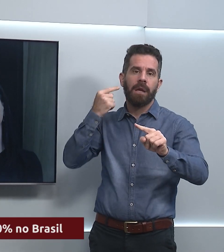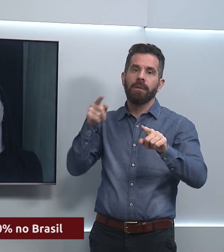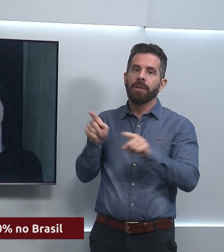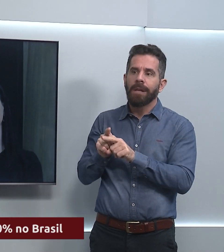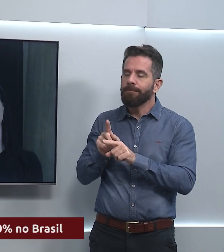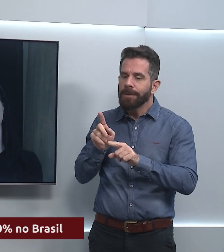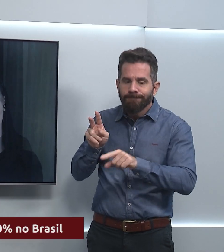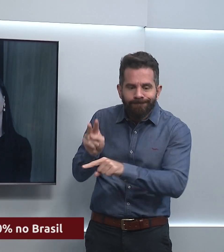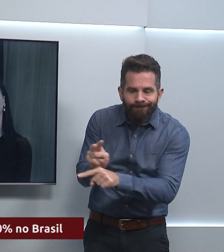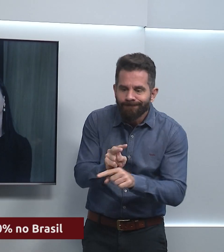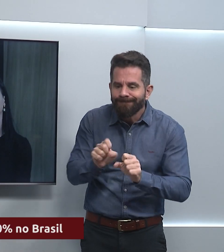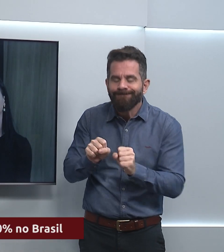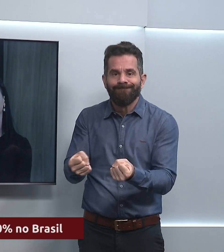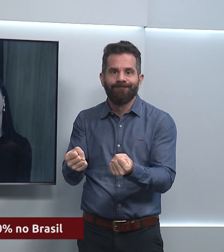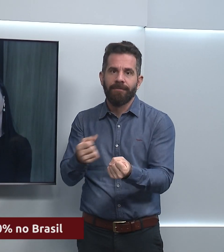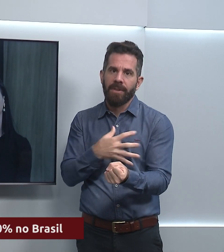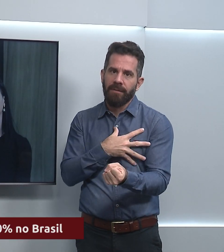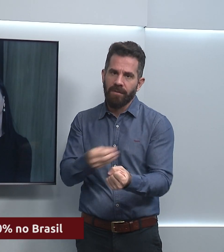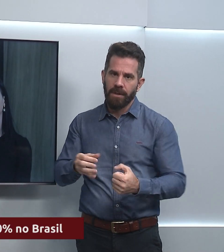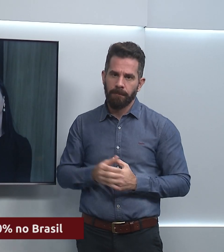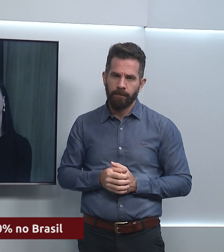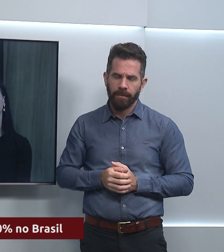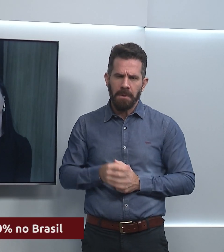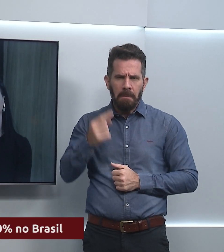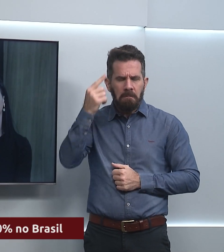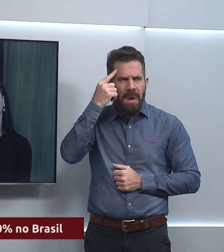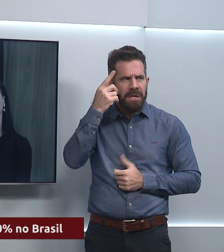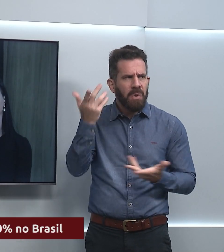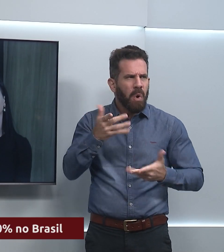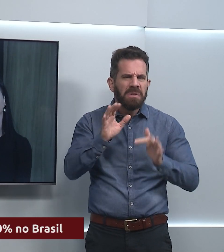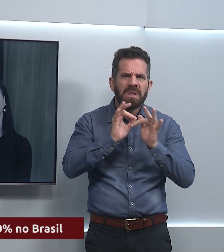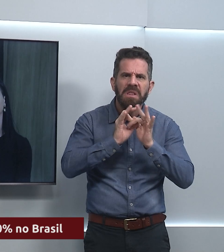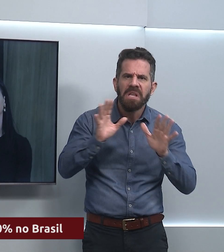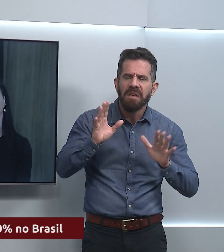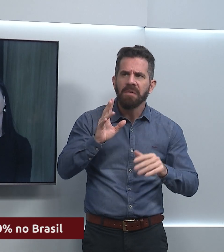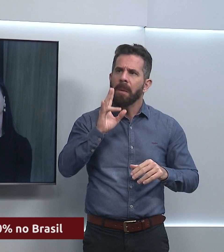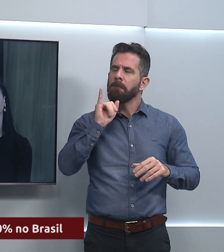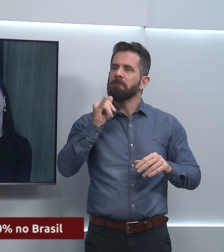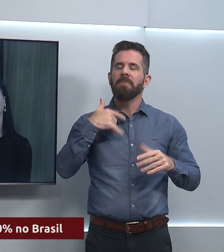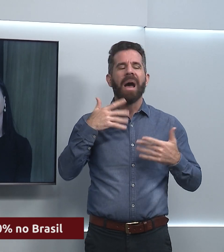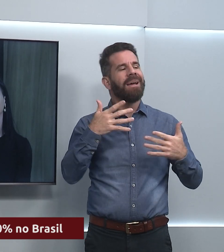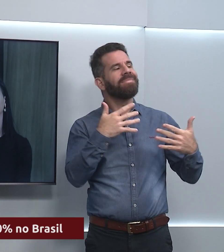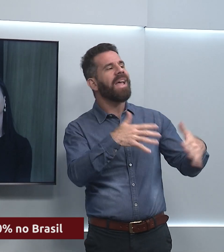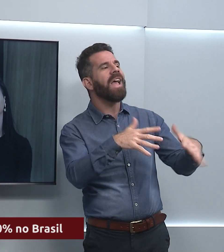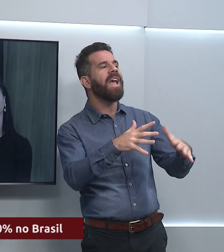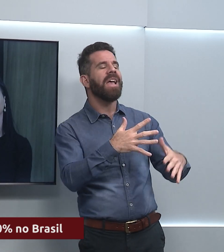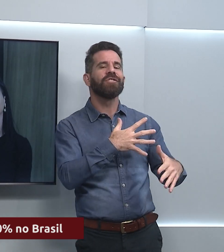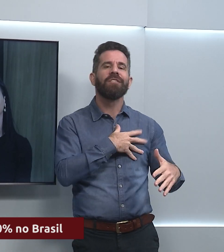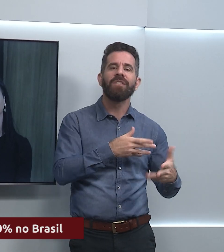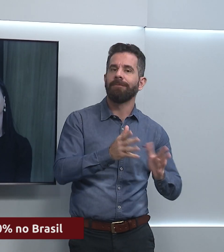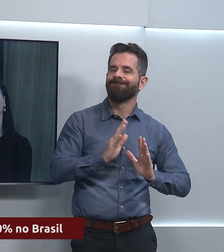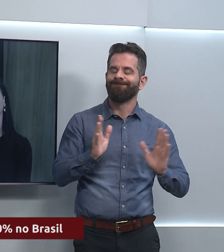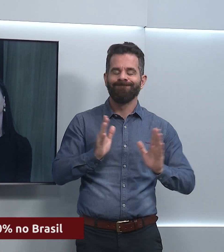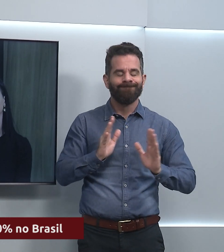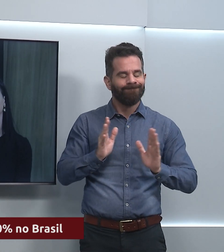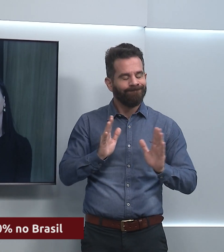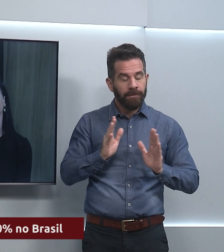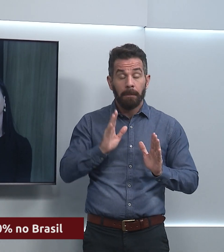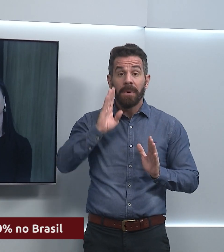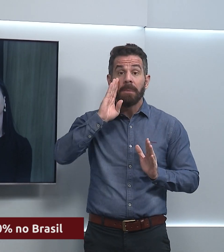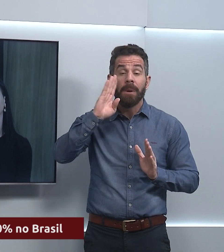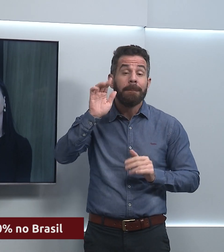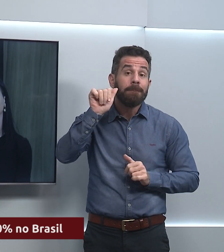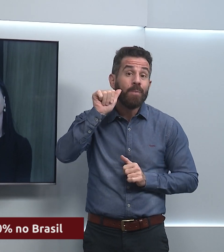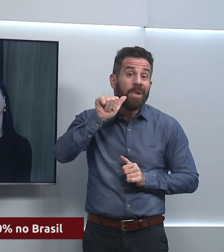aos filhos. Hoje a gente não está livre, pai, ele pode ser um abusador. Principalmente mulheres